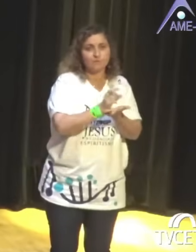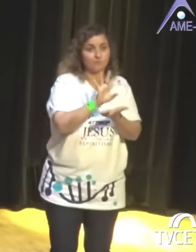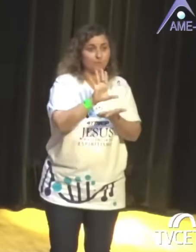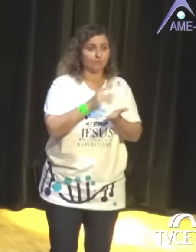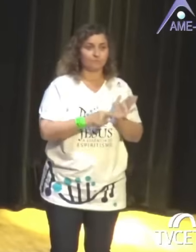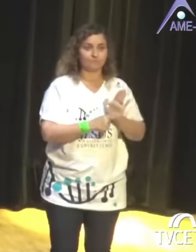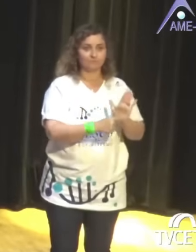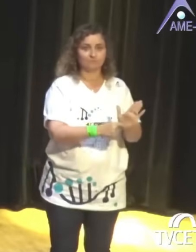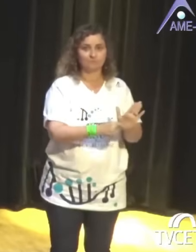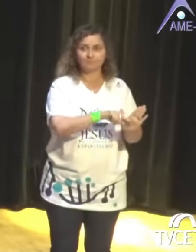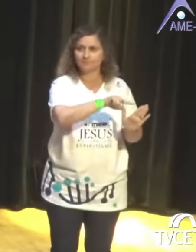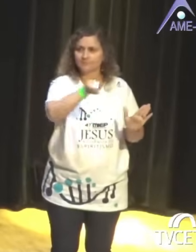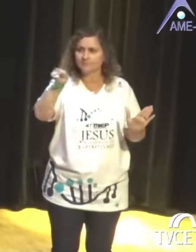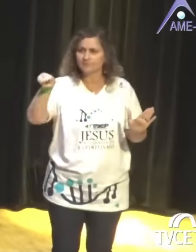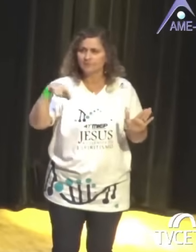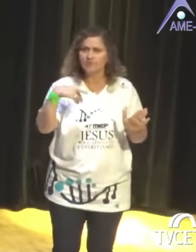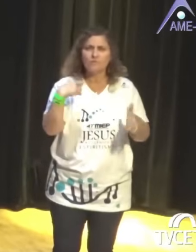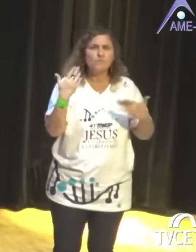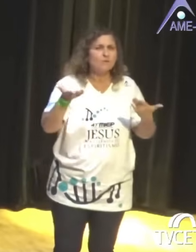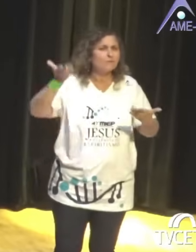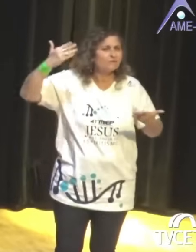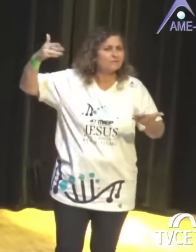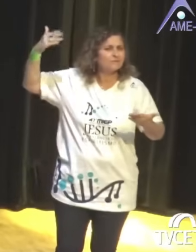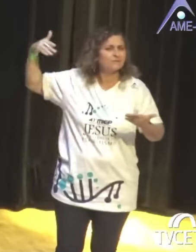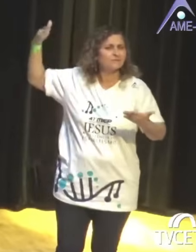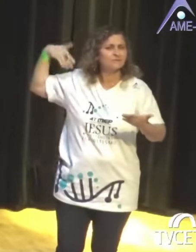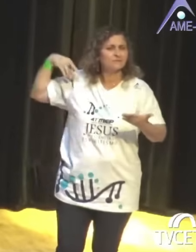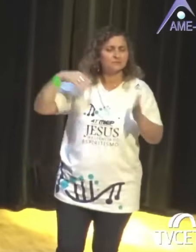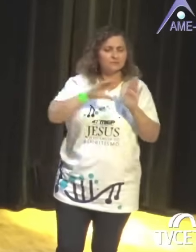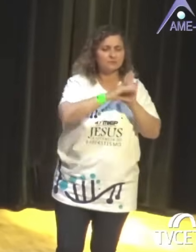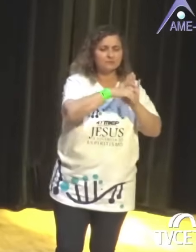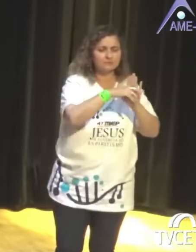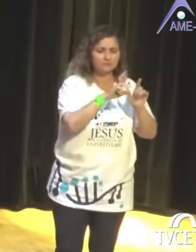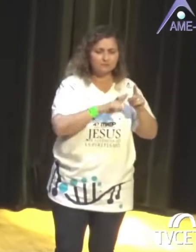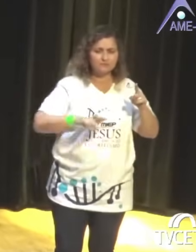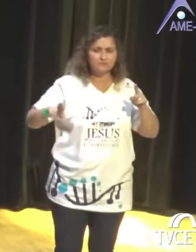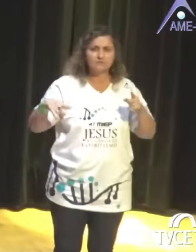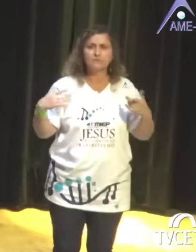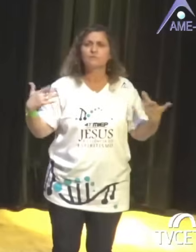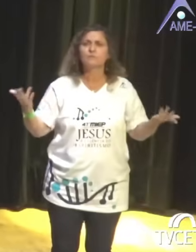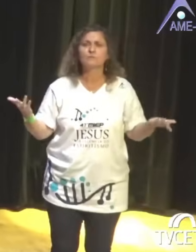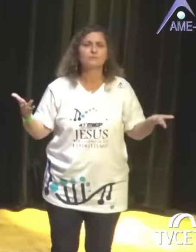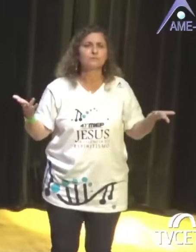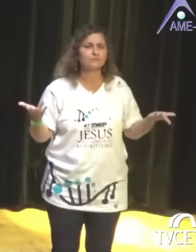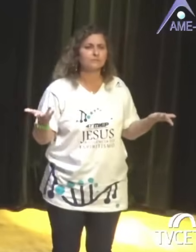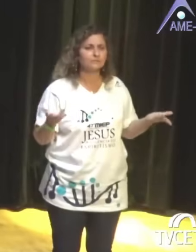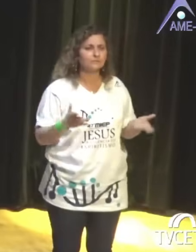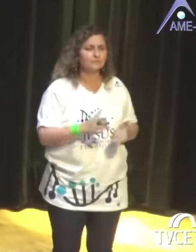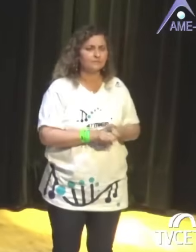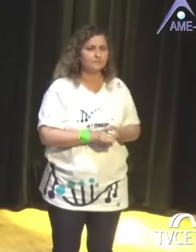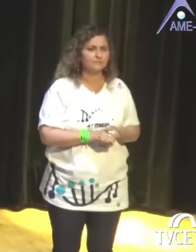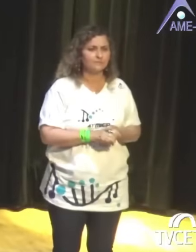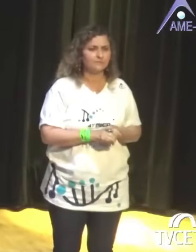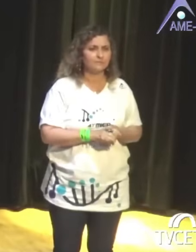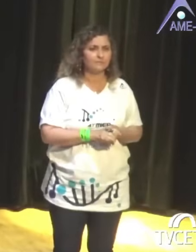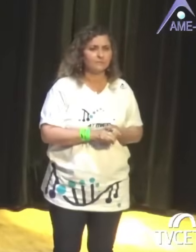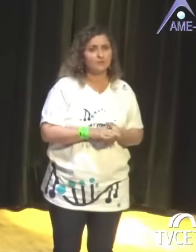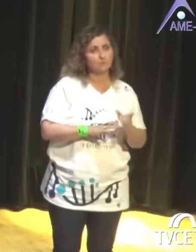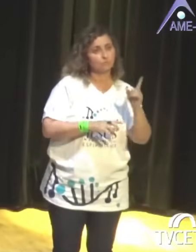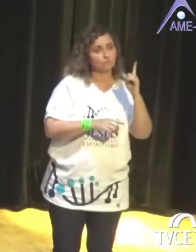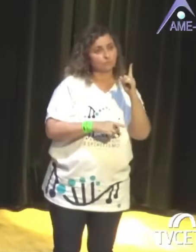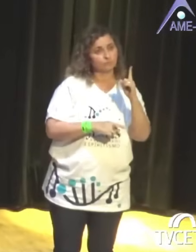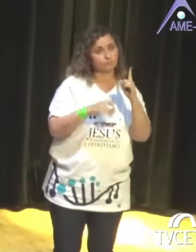chega qual que era a nossa concepção religiosa qual que er a nossa concepção religiosa um